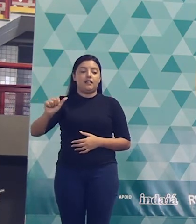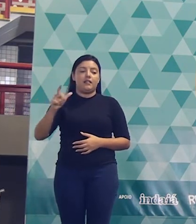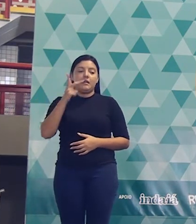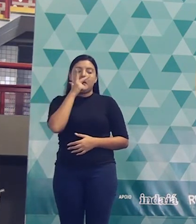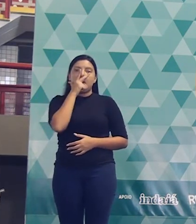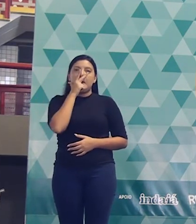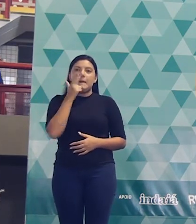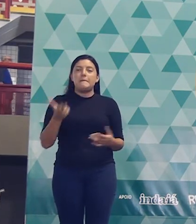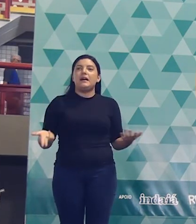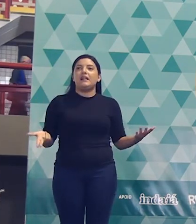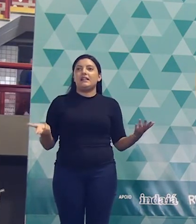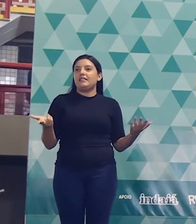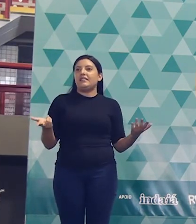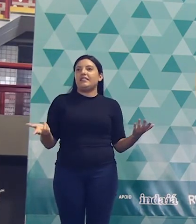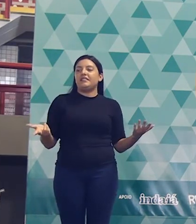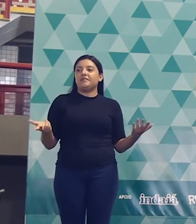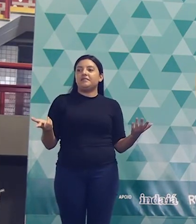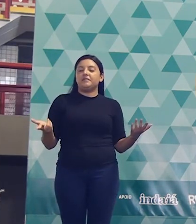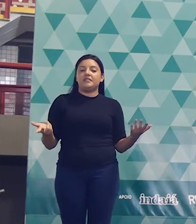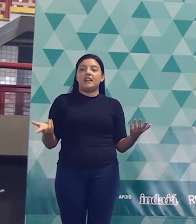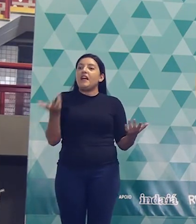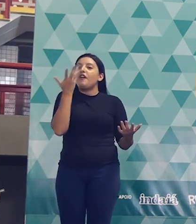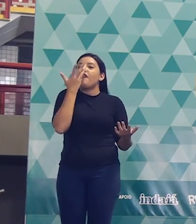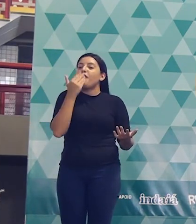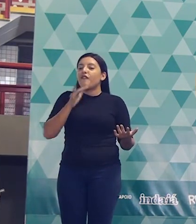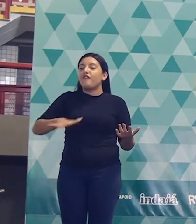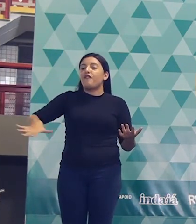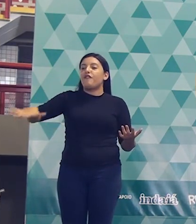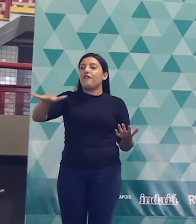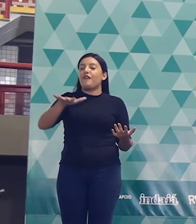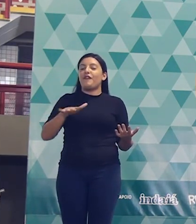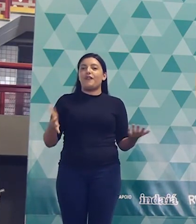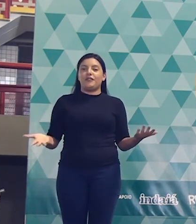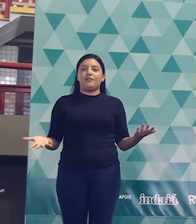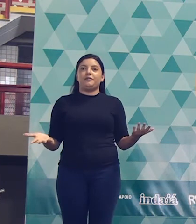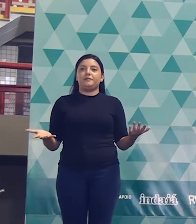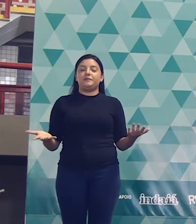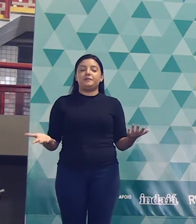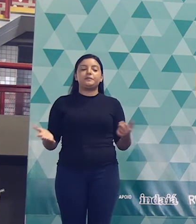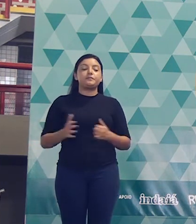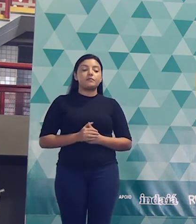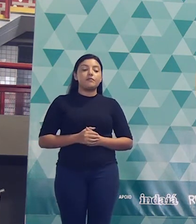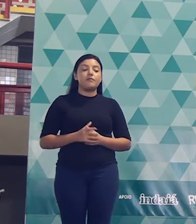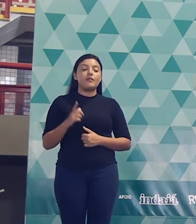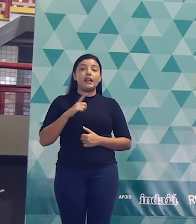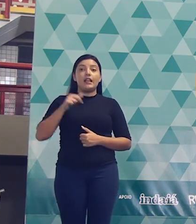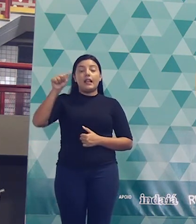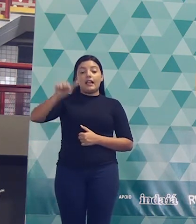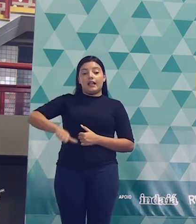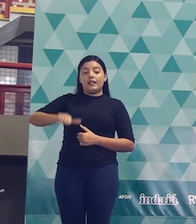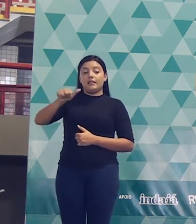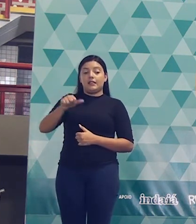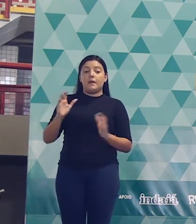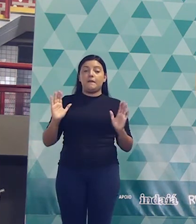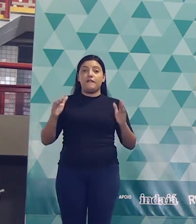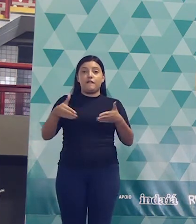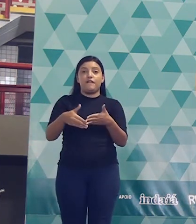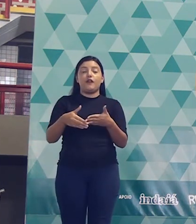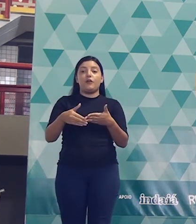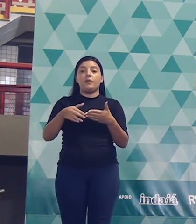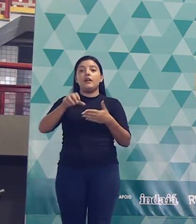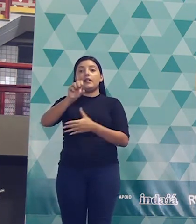né? Aparentemente poema infantil, mas é um poema cuja análise se dá pela